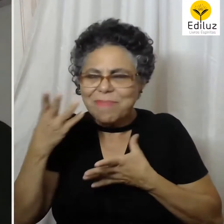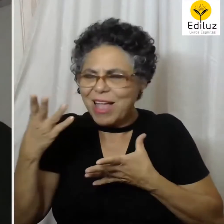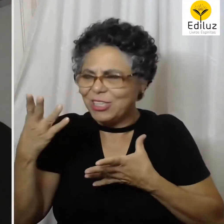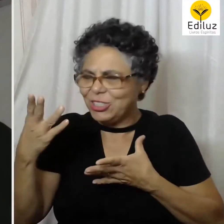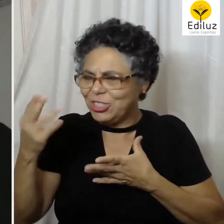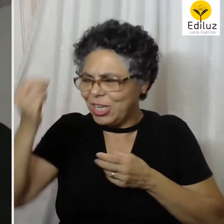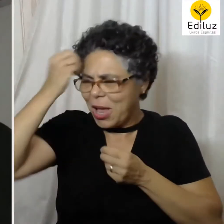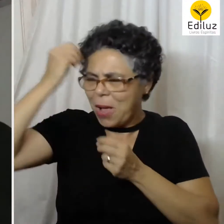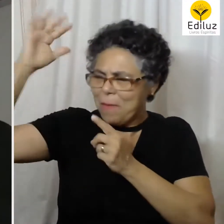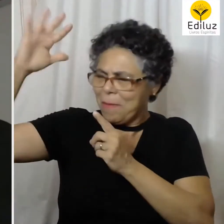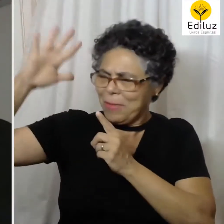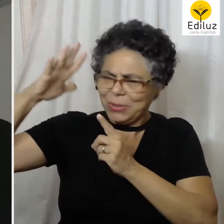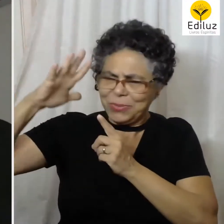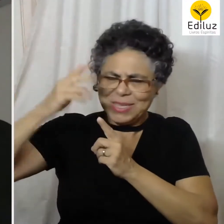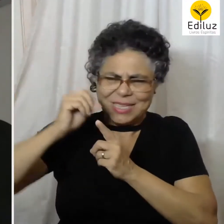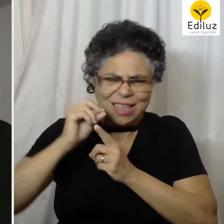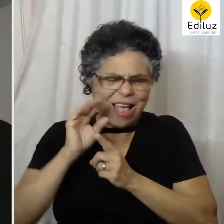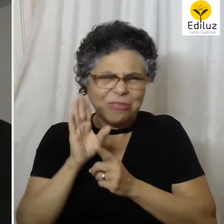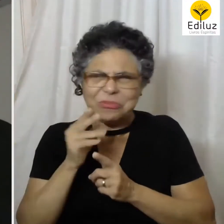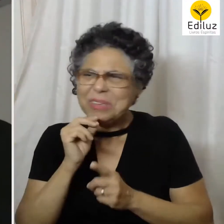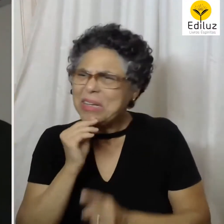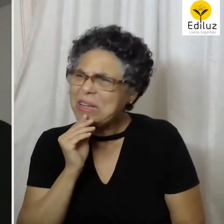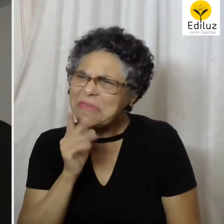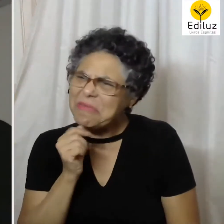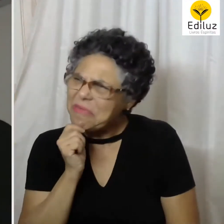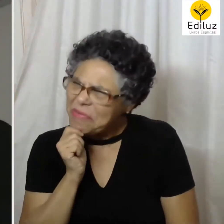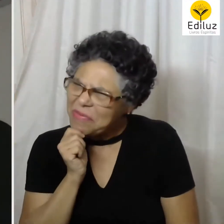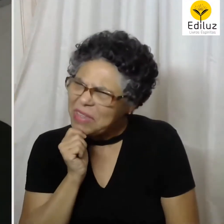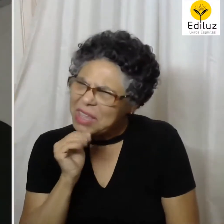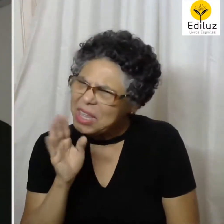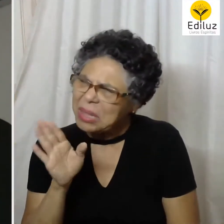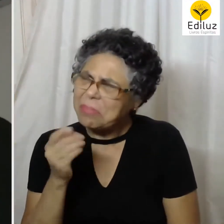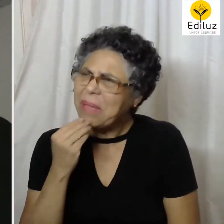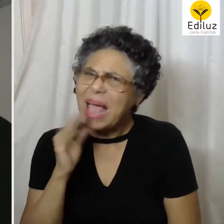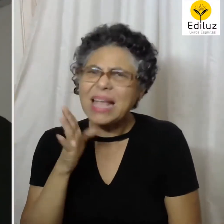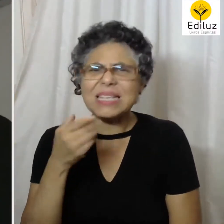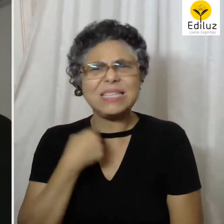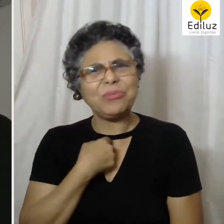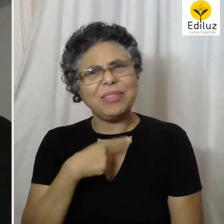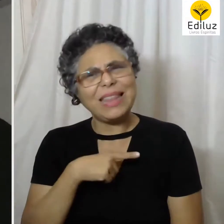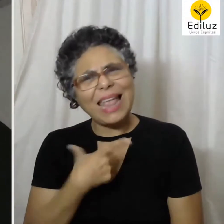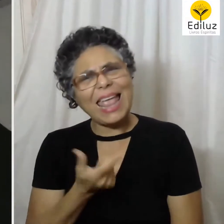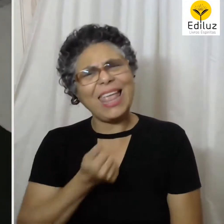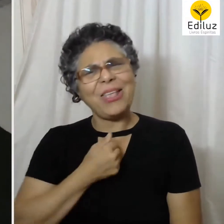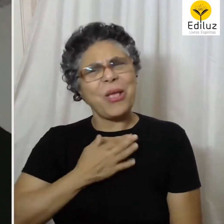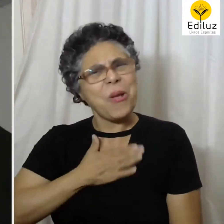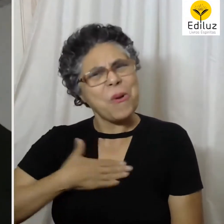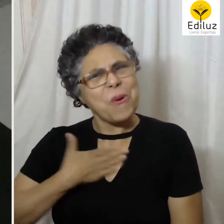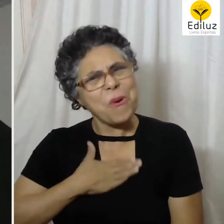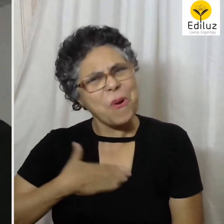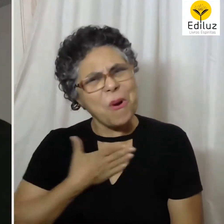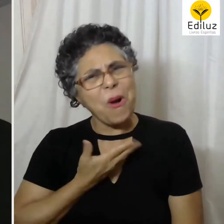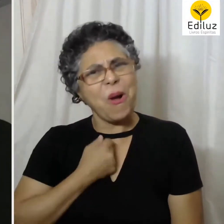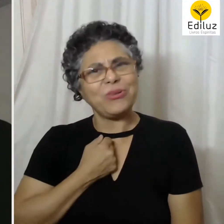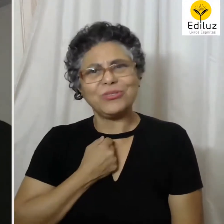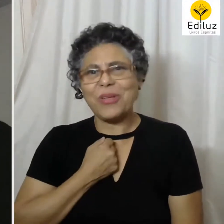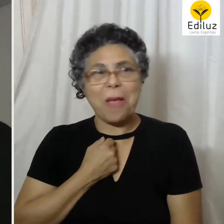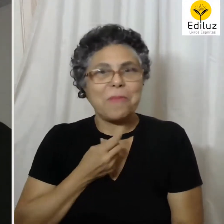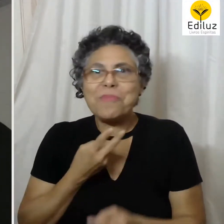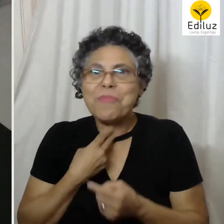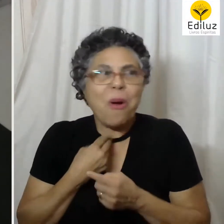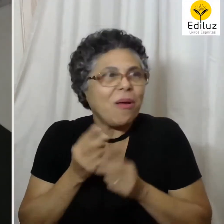que me diz, nunca vi, nunca convivi, mas eu gosto ou eu me atraio por